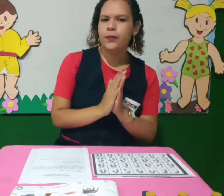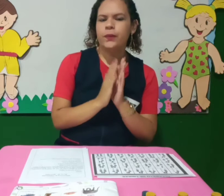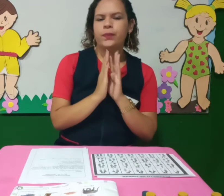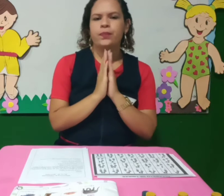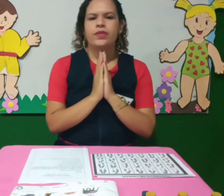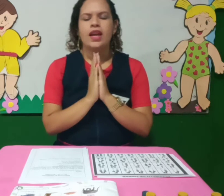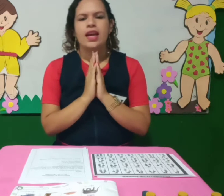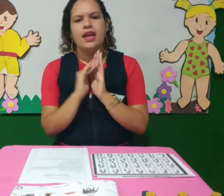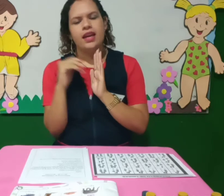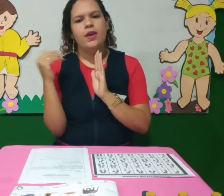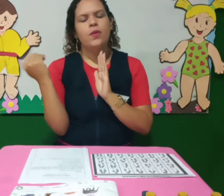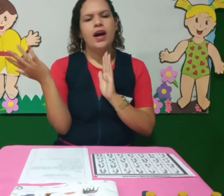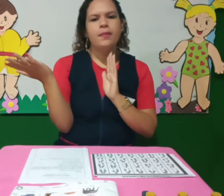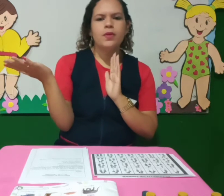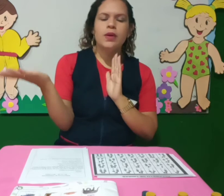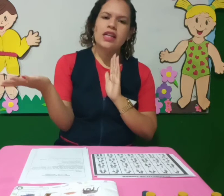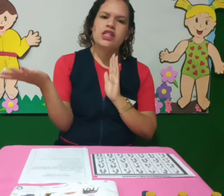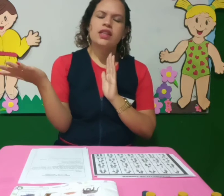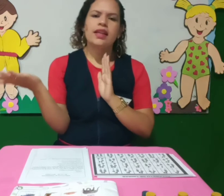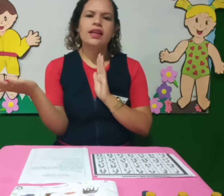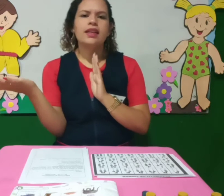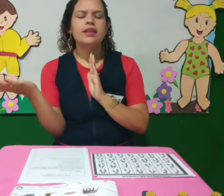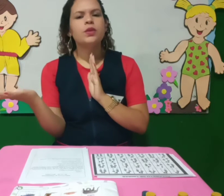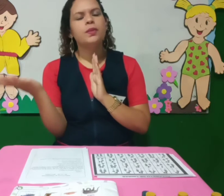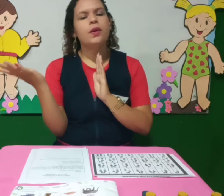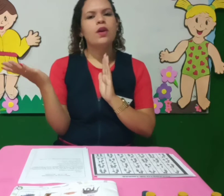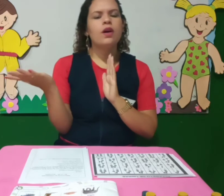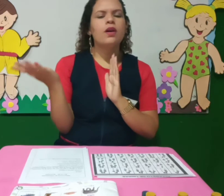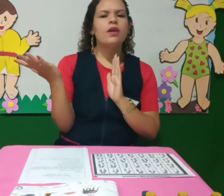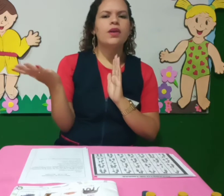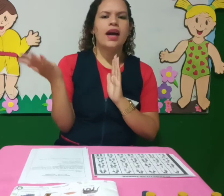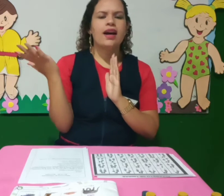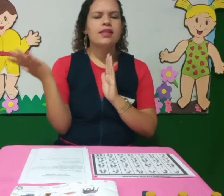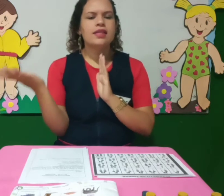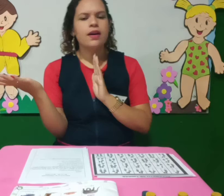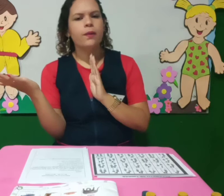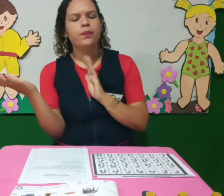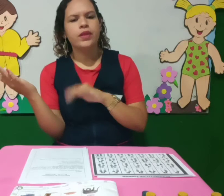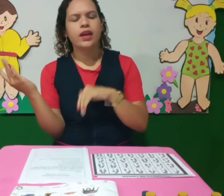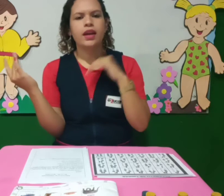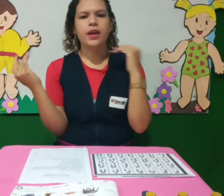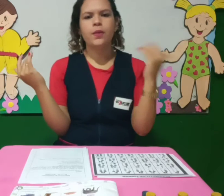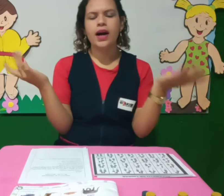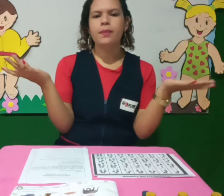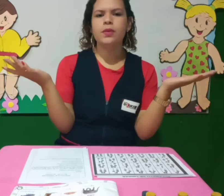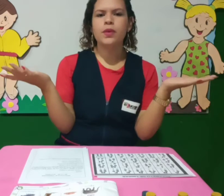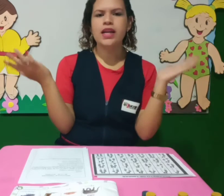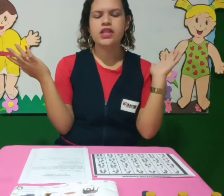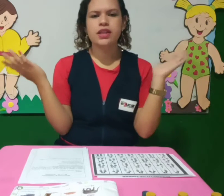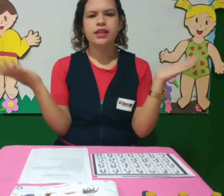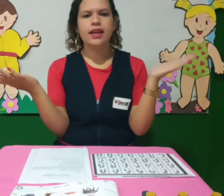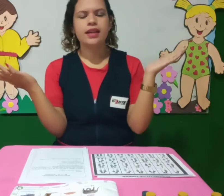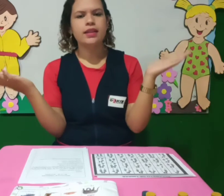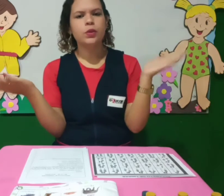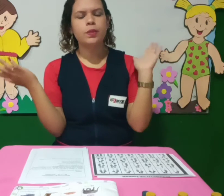oração. Eu abro a janela do meu coração. Eu abro a janela do